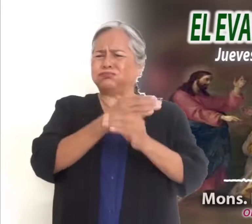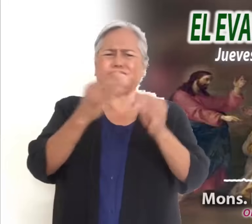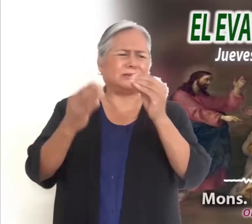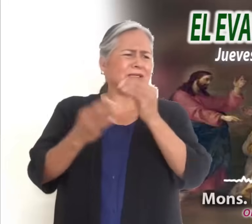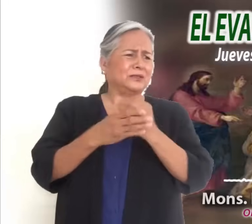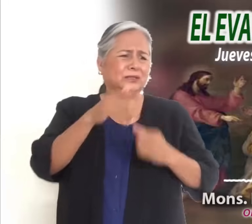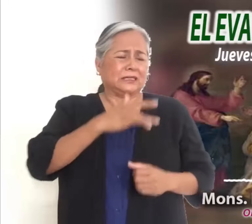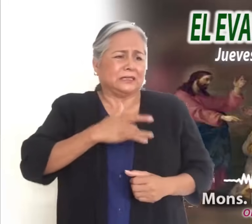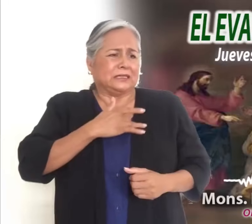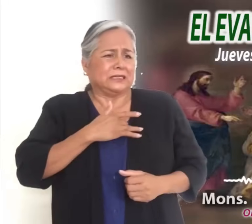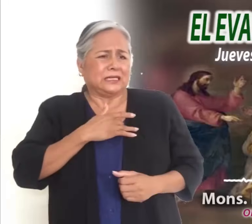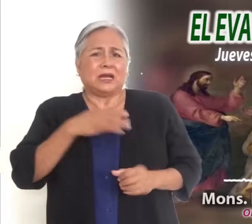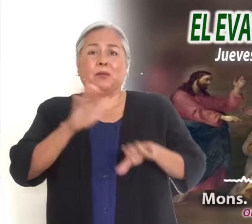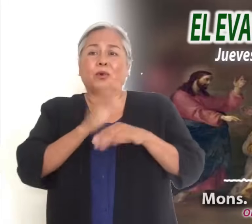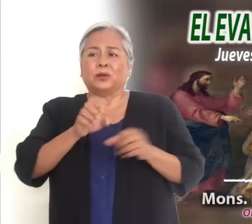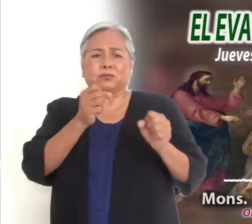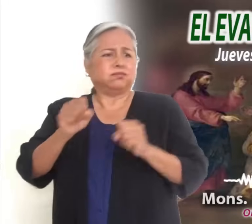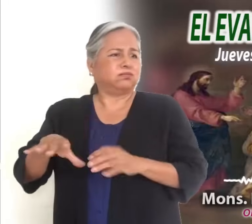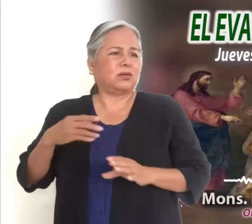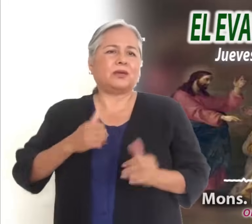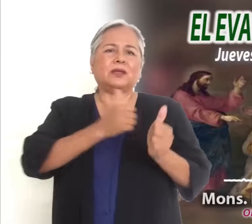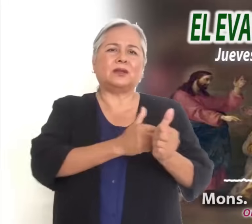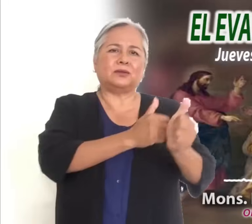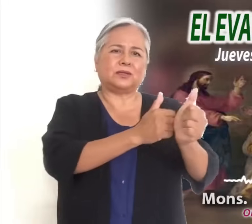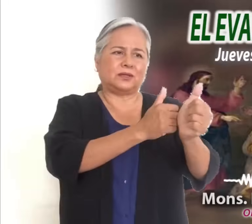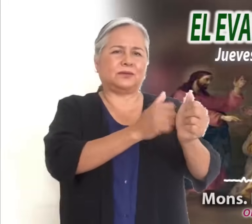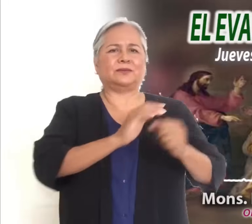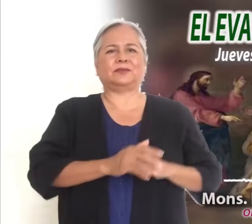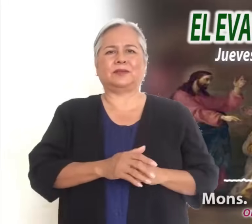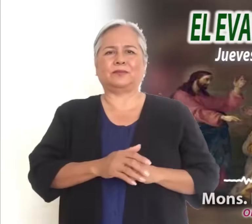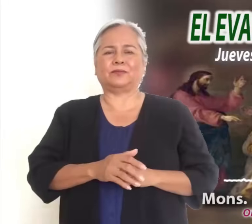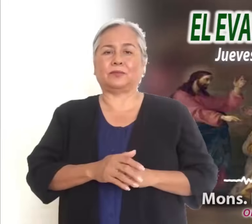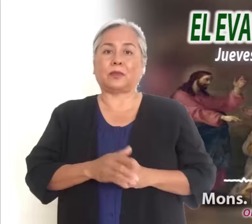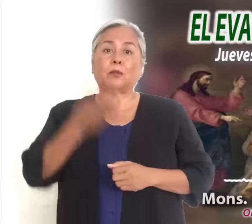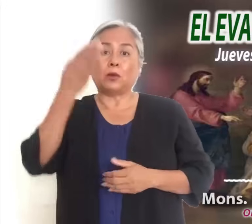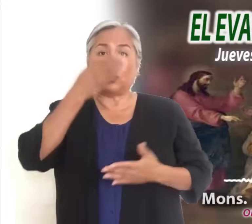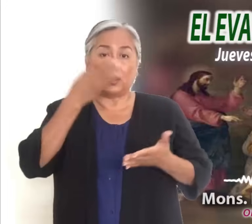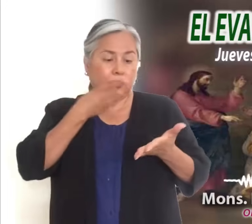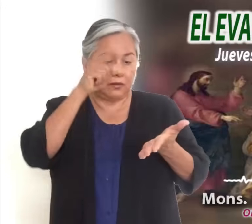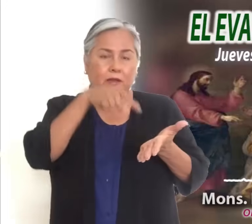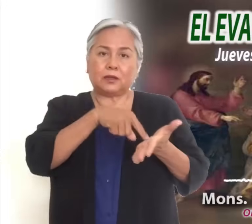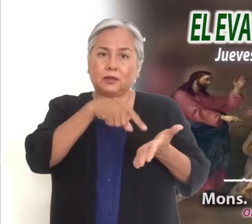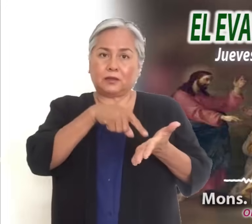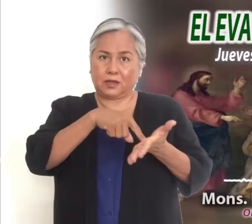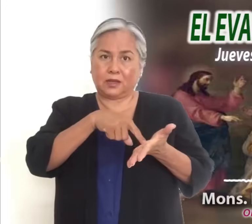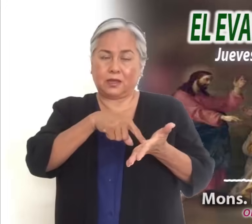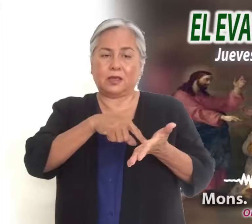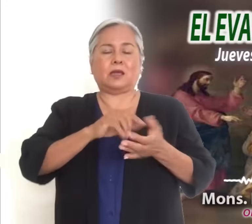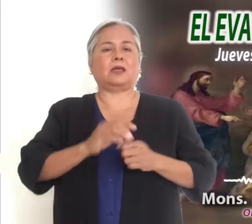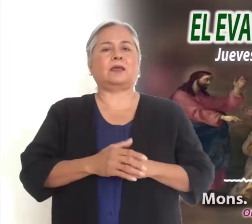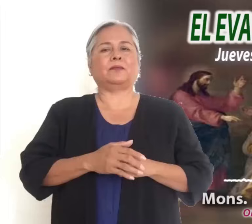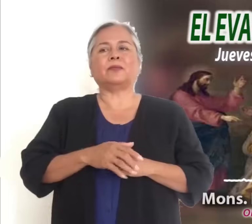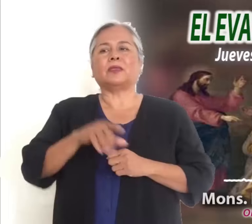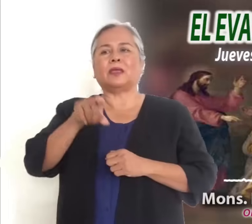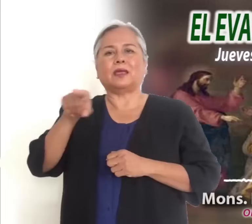que tendría muchas cosas que purificar en su seguimiento, lo entendemos perfectamente al escuchar el relato que nos